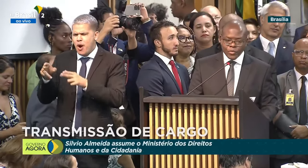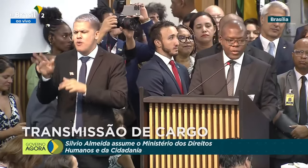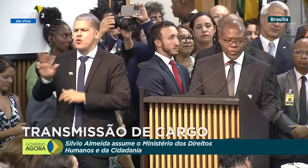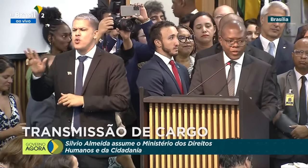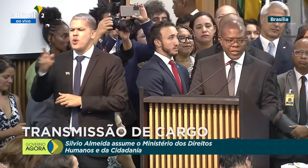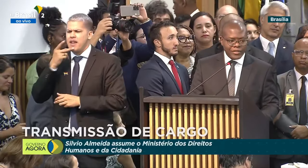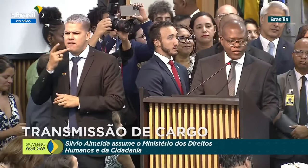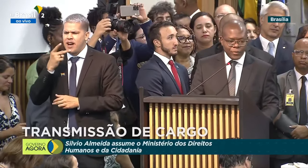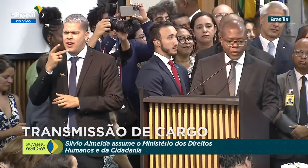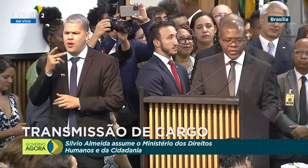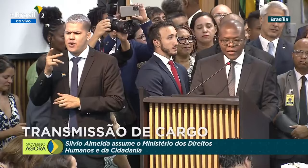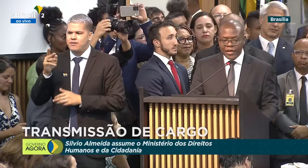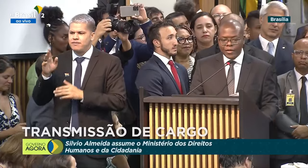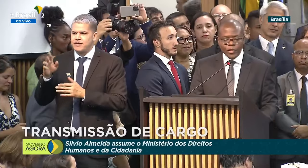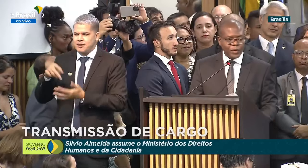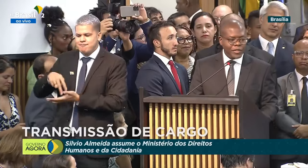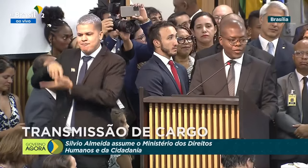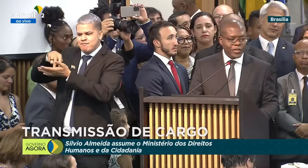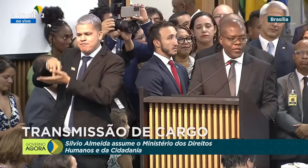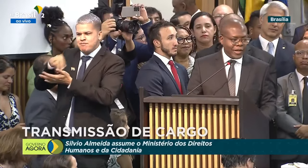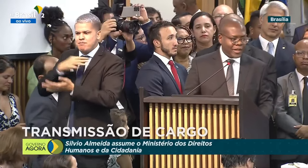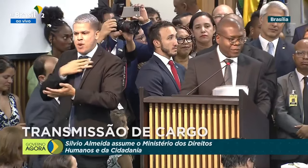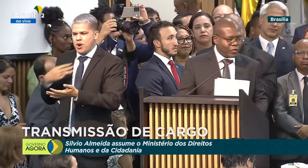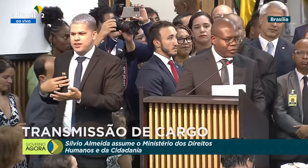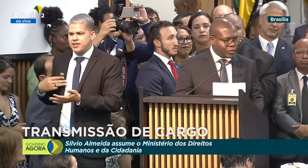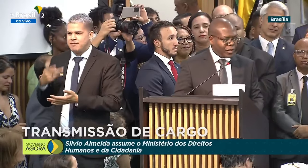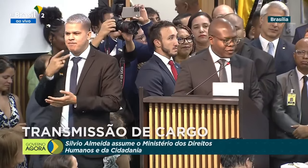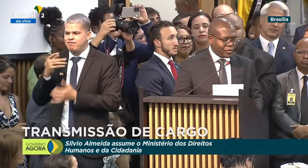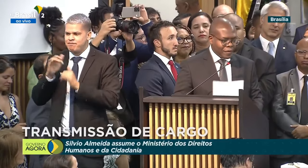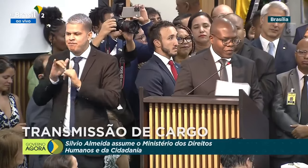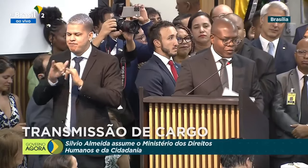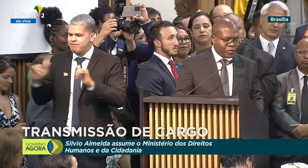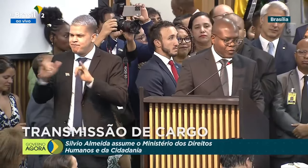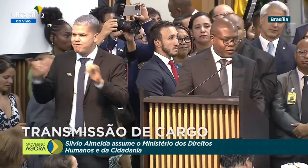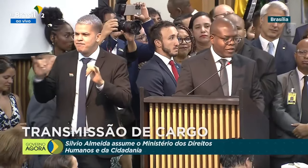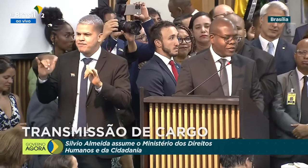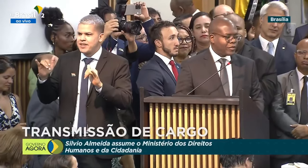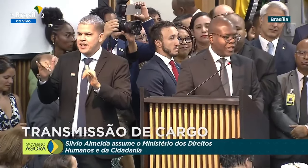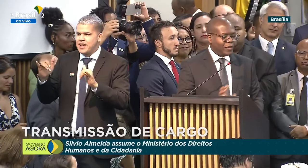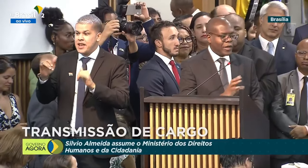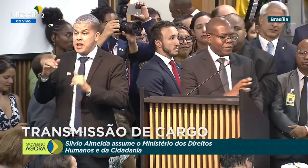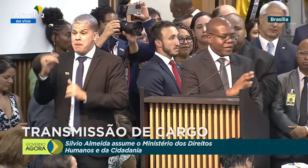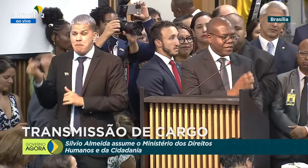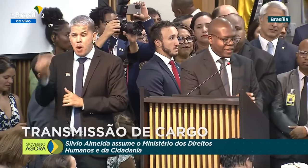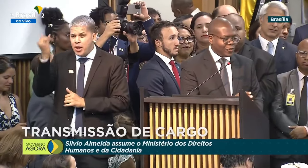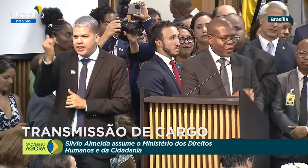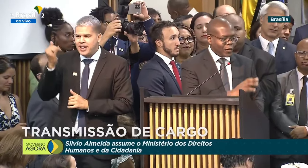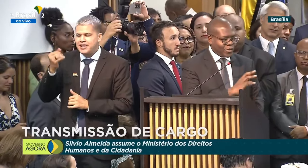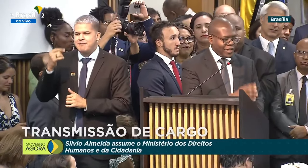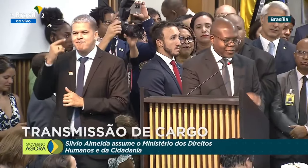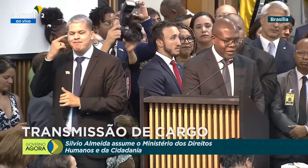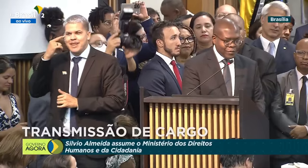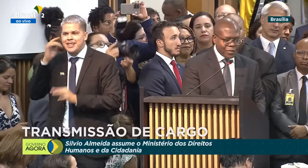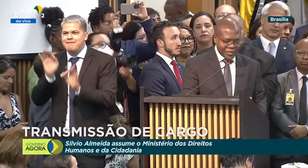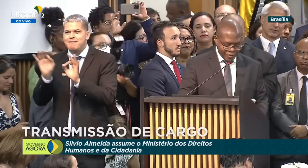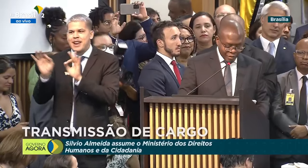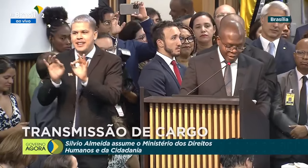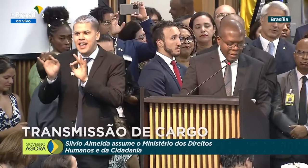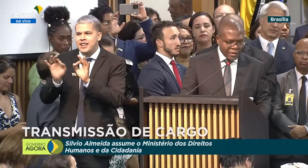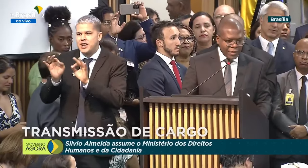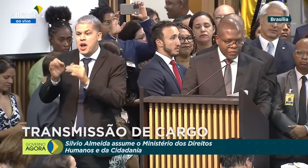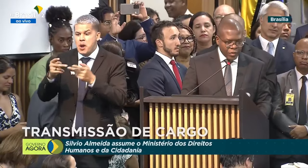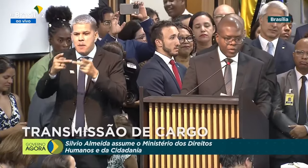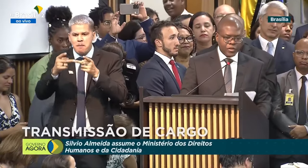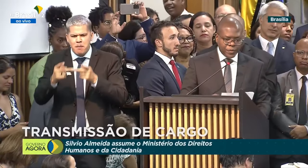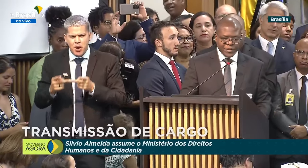presidente Lula falou uma coisa muito importante na sua posse que eu acho que o presidente Lula deu um recado para todos os ministros no seu discurso Ele disse que ele o que ele pretende Qual é o Projeto dele para o Brasil